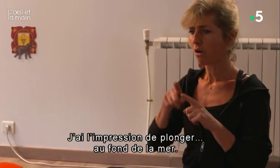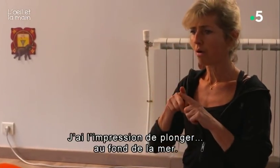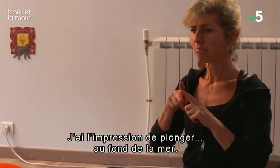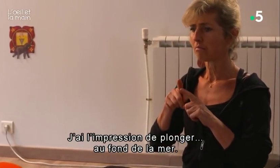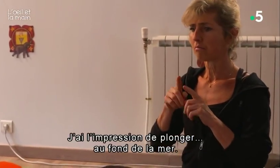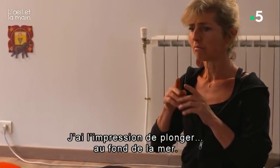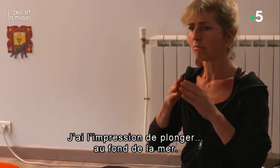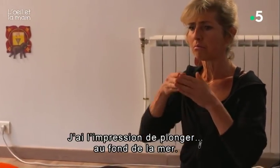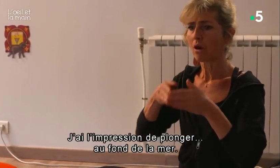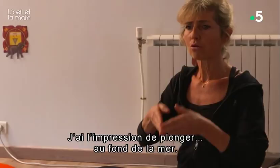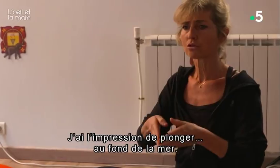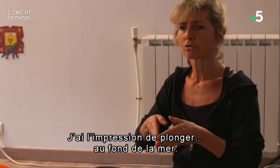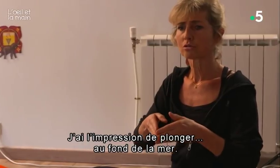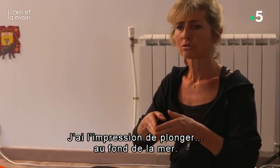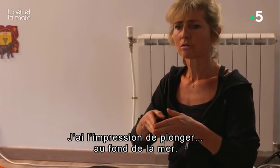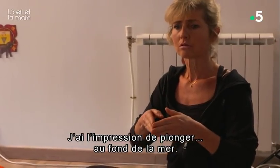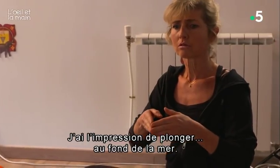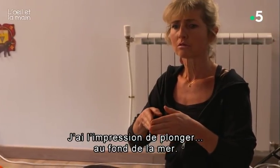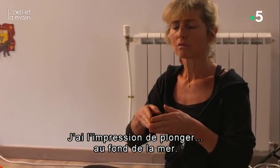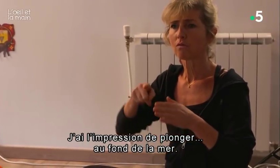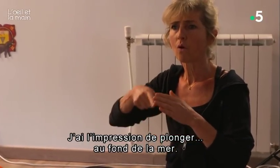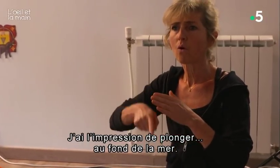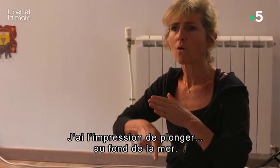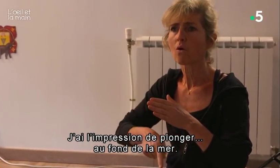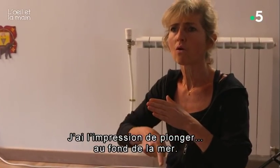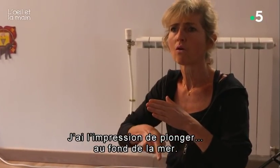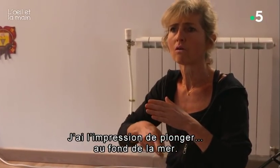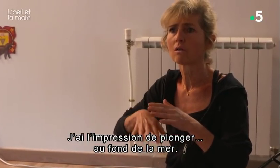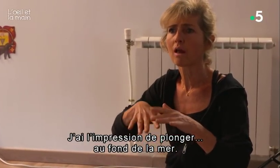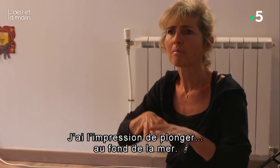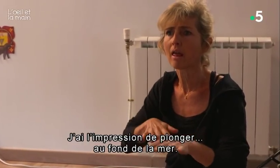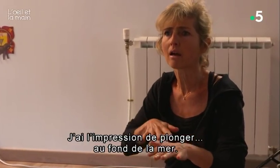J'ai l'impression de plonger au fond de la mer